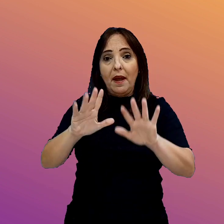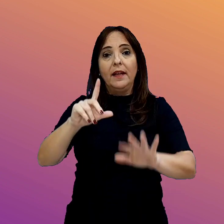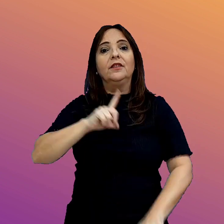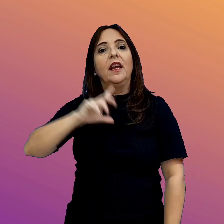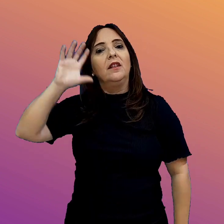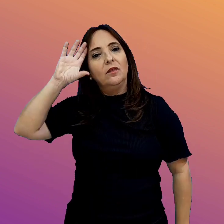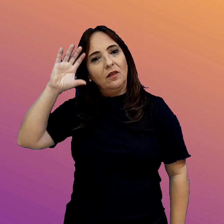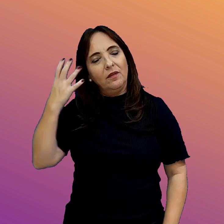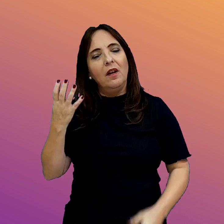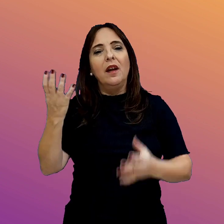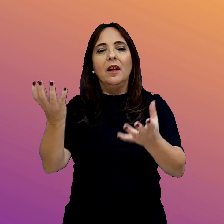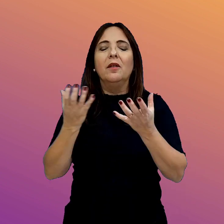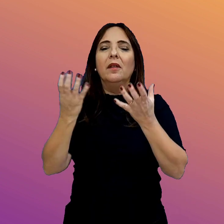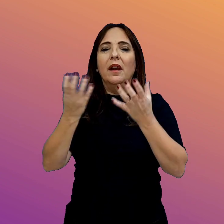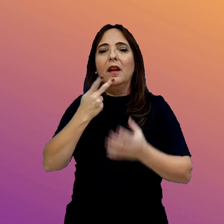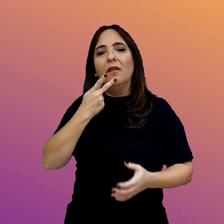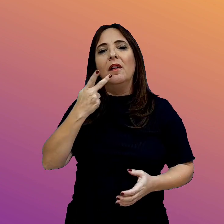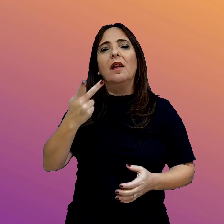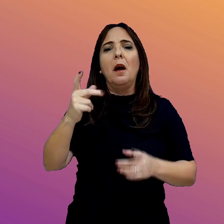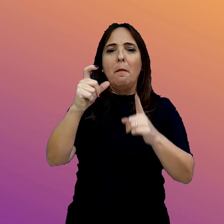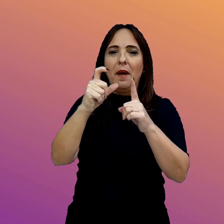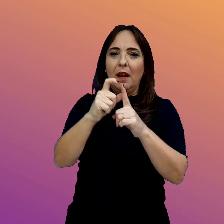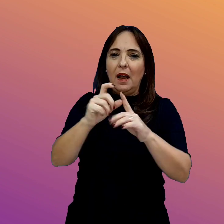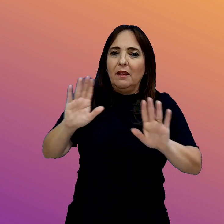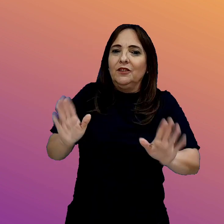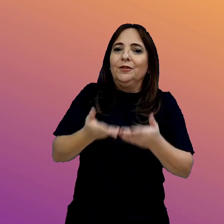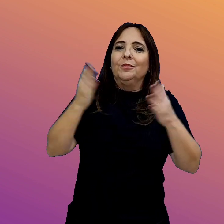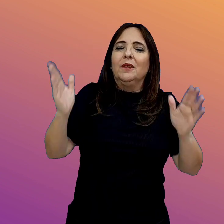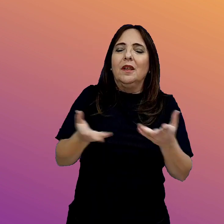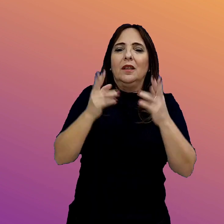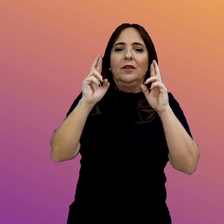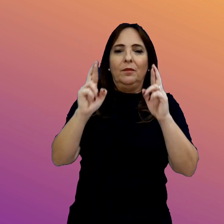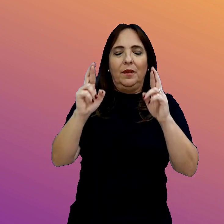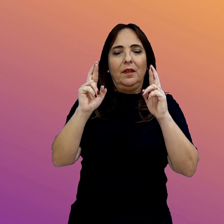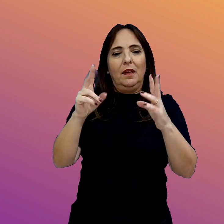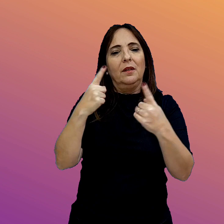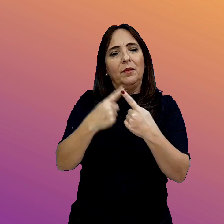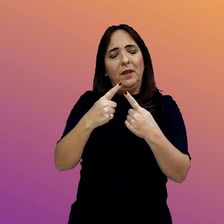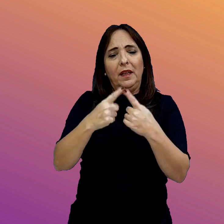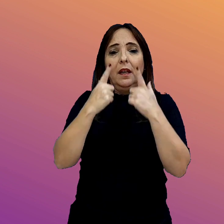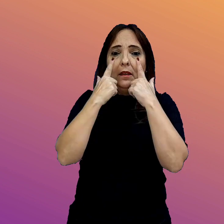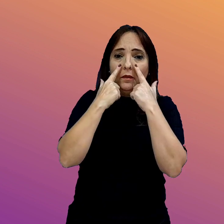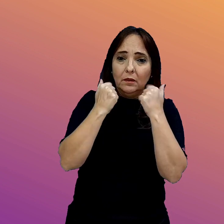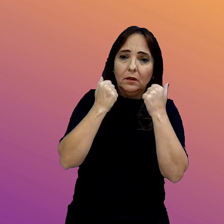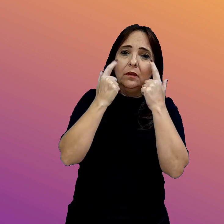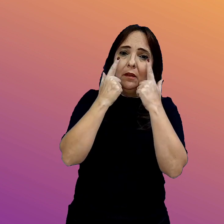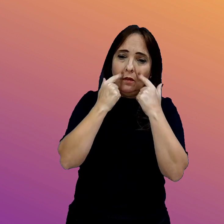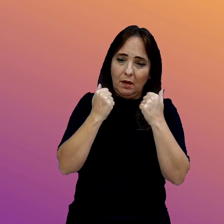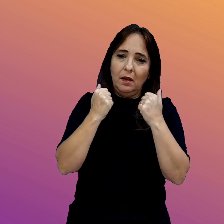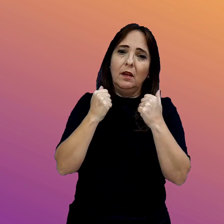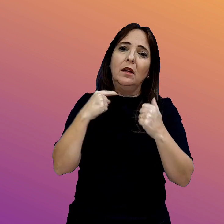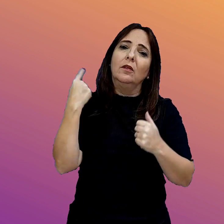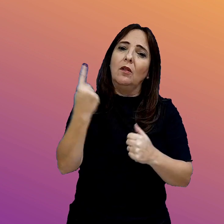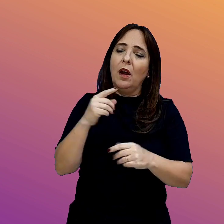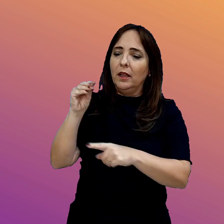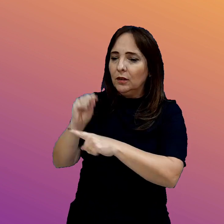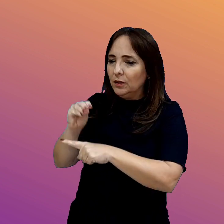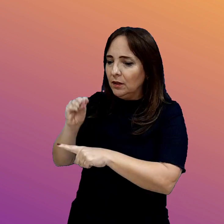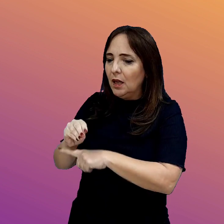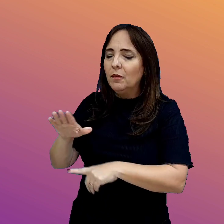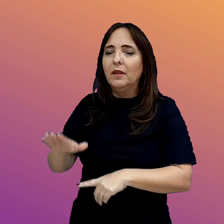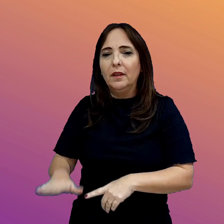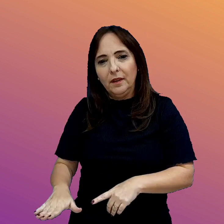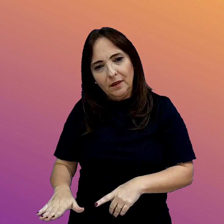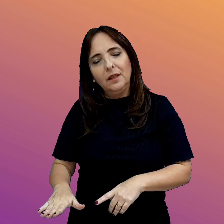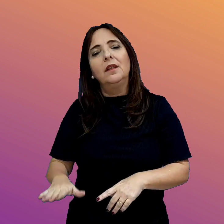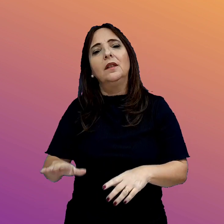nome de Jesus. Porque isso faz a gente chorar. A gente que lida com criança, né, Camila, Paula, Maura, lida com família, a gente chora